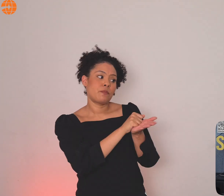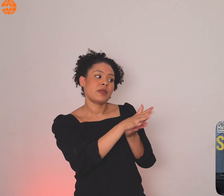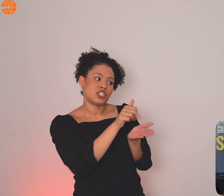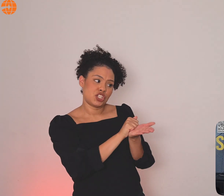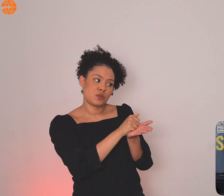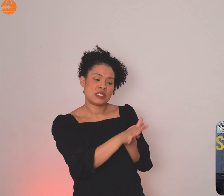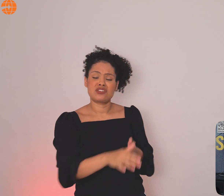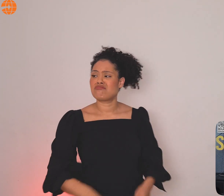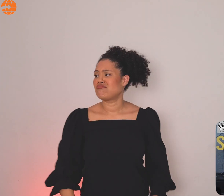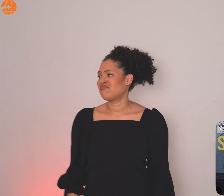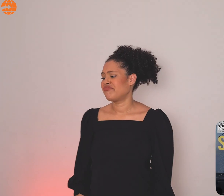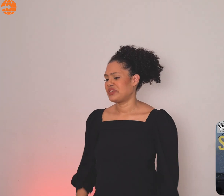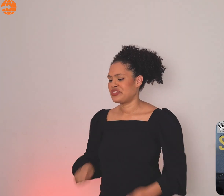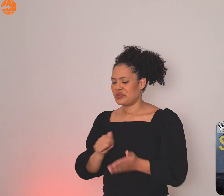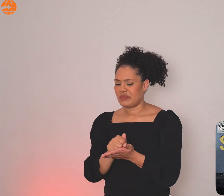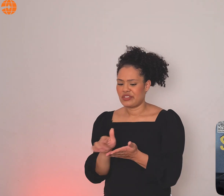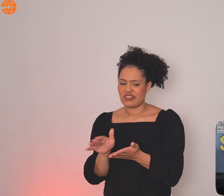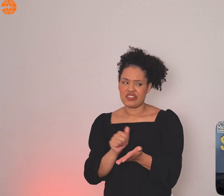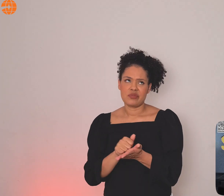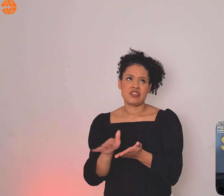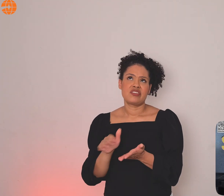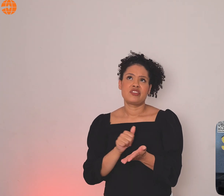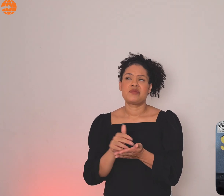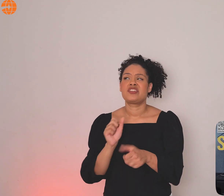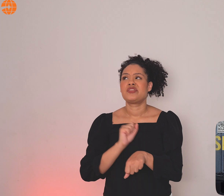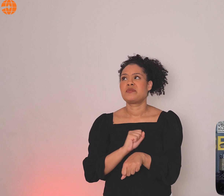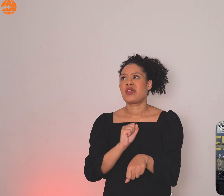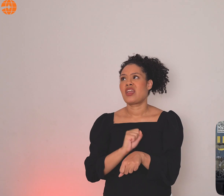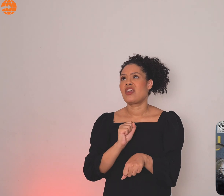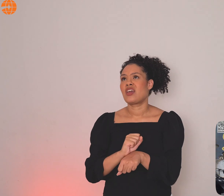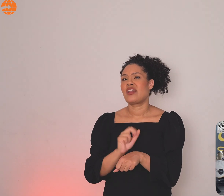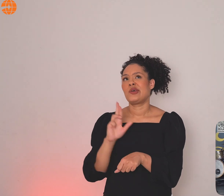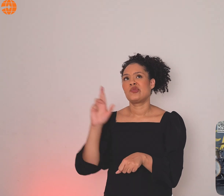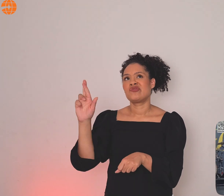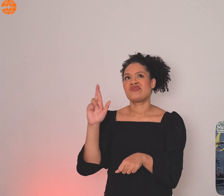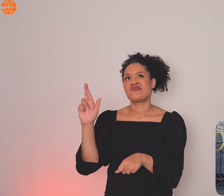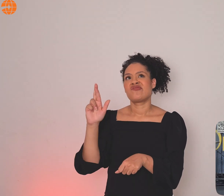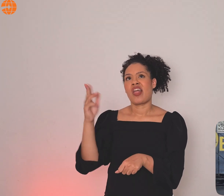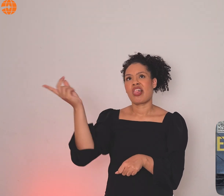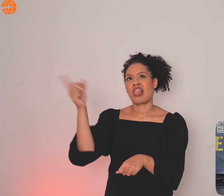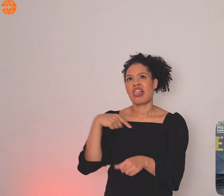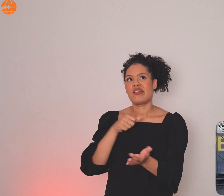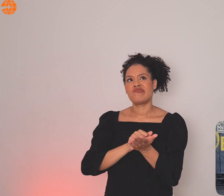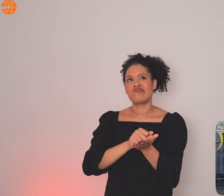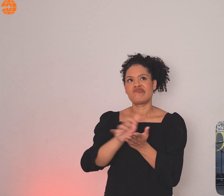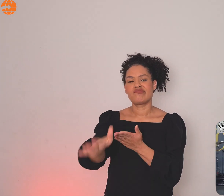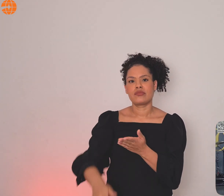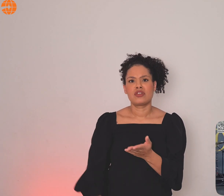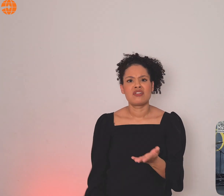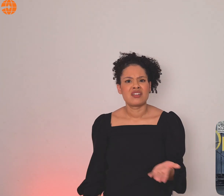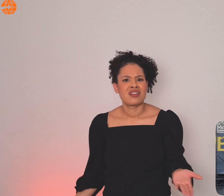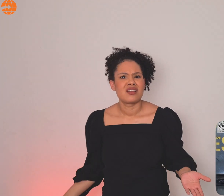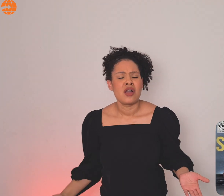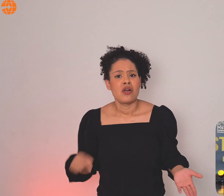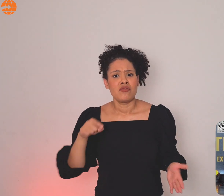Você fica aí esperando todo dia ser mandado embora. Você não empreende porcaria nenhuma.